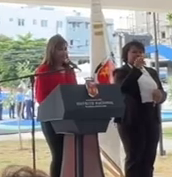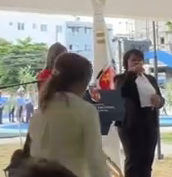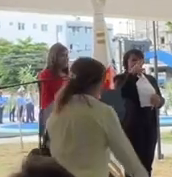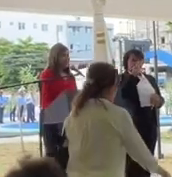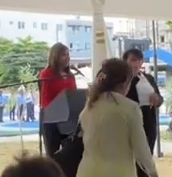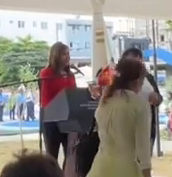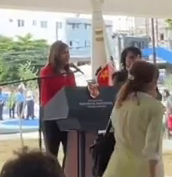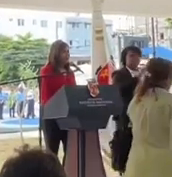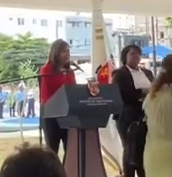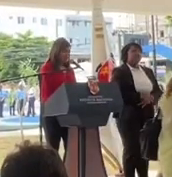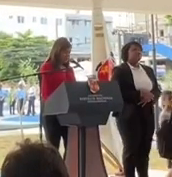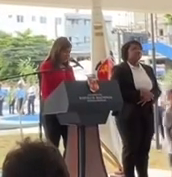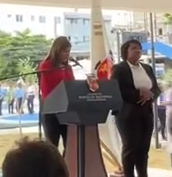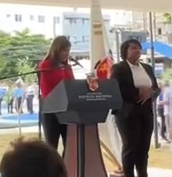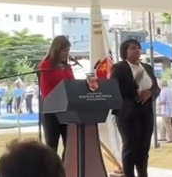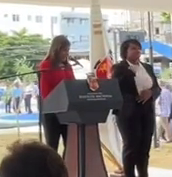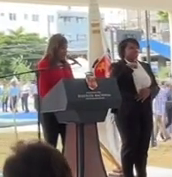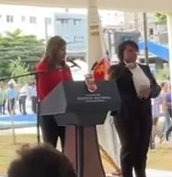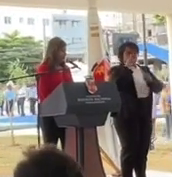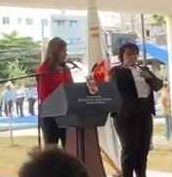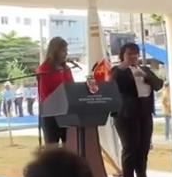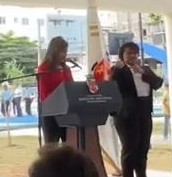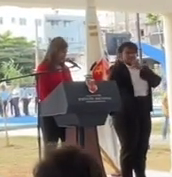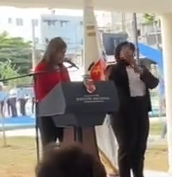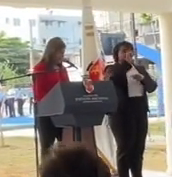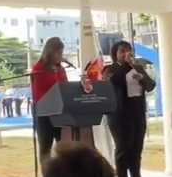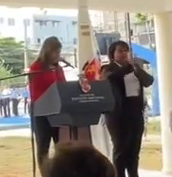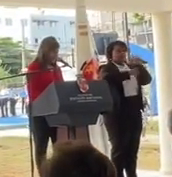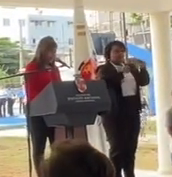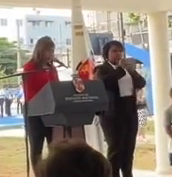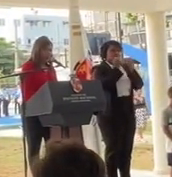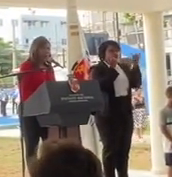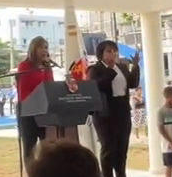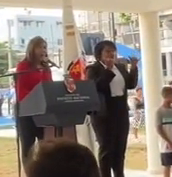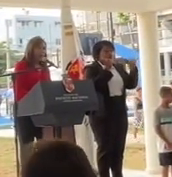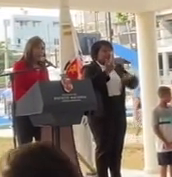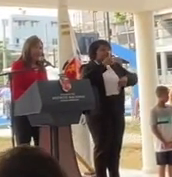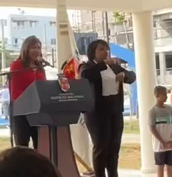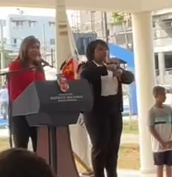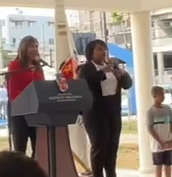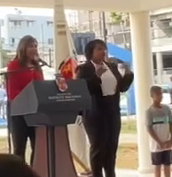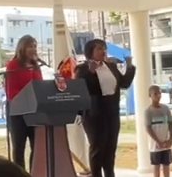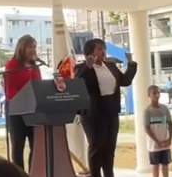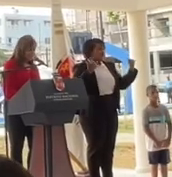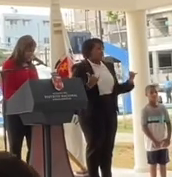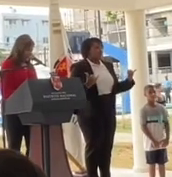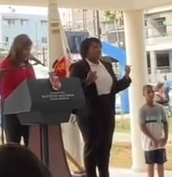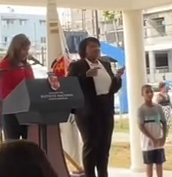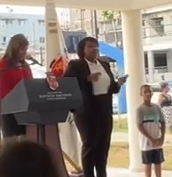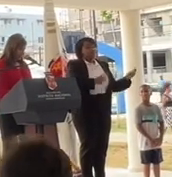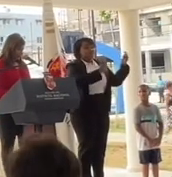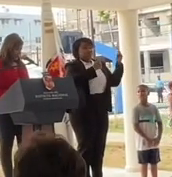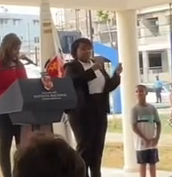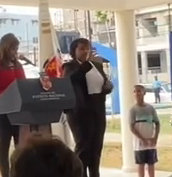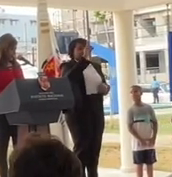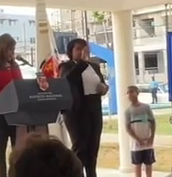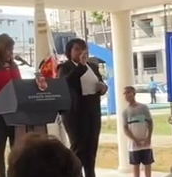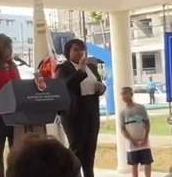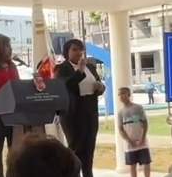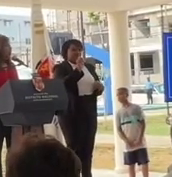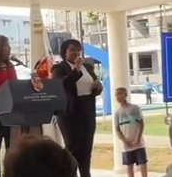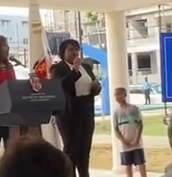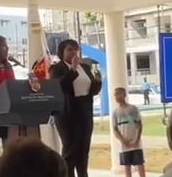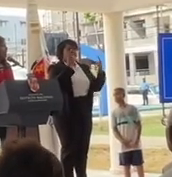Tropical. Después de más de 20 años esperando este momento, hoy la Alcaldía del Distrito